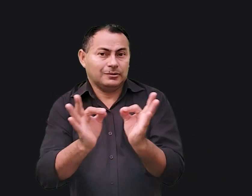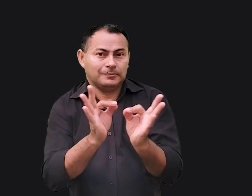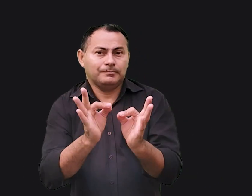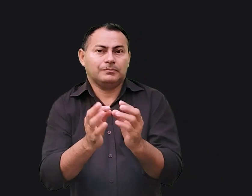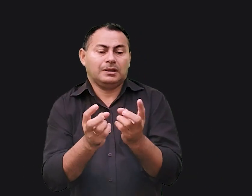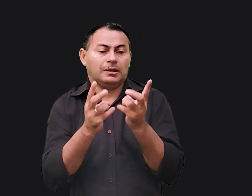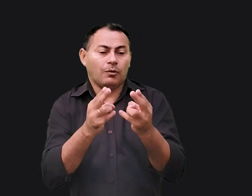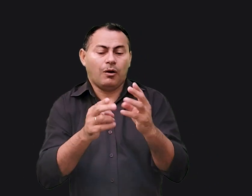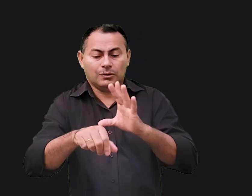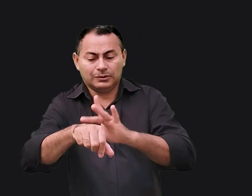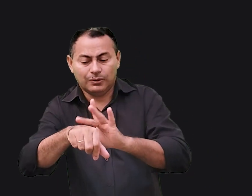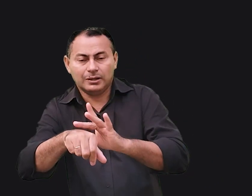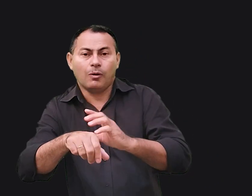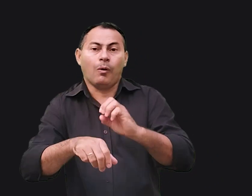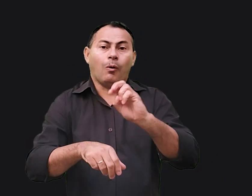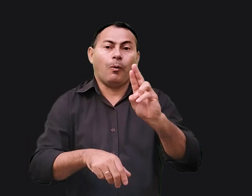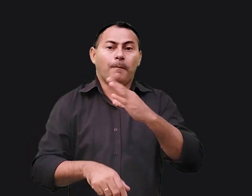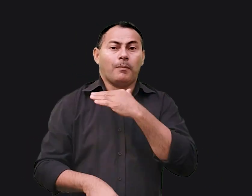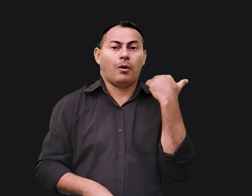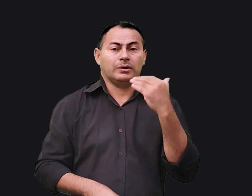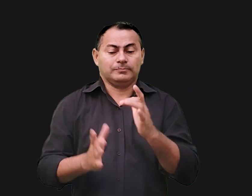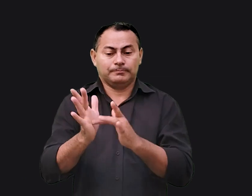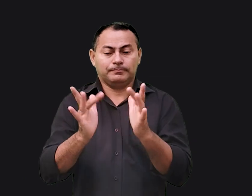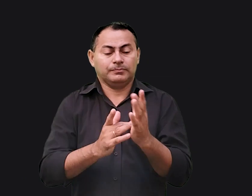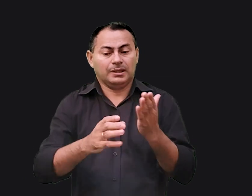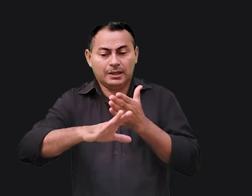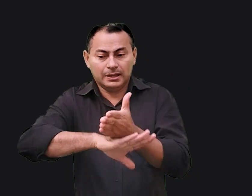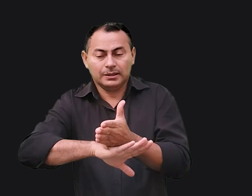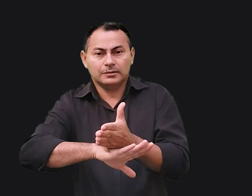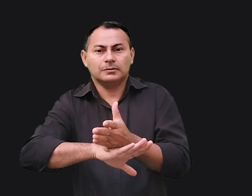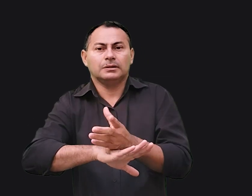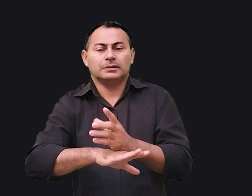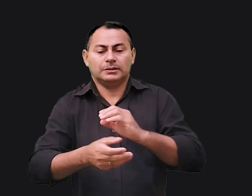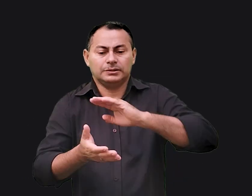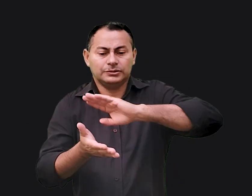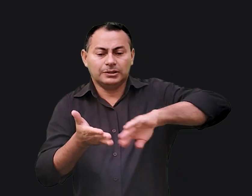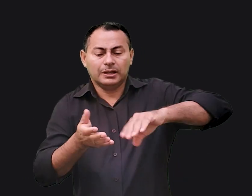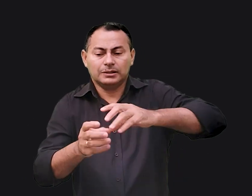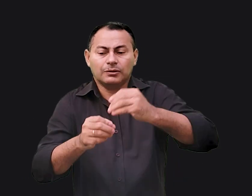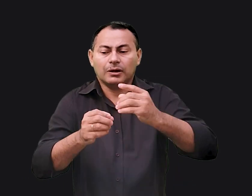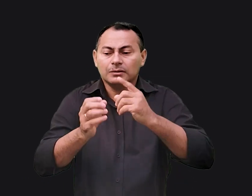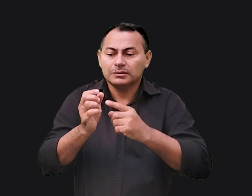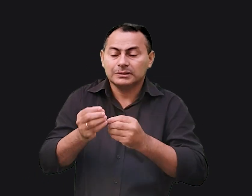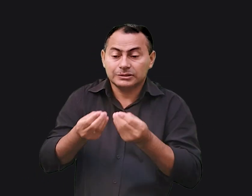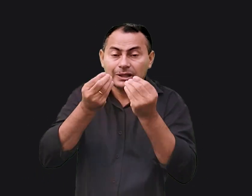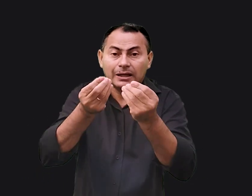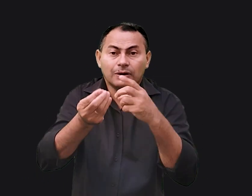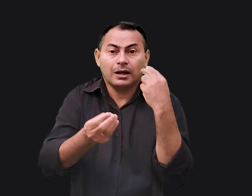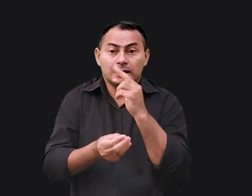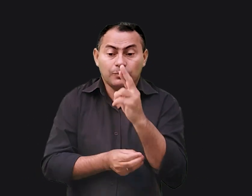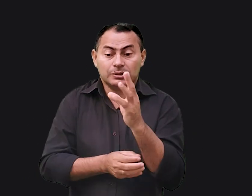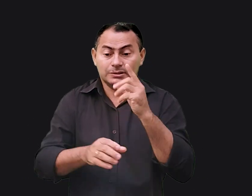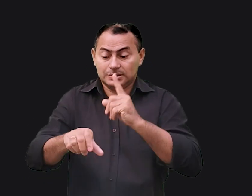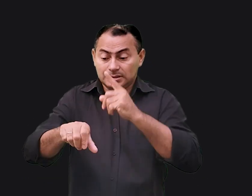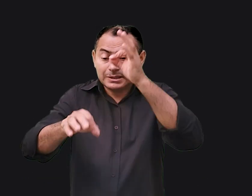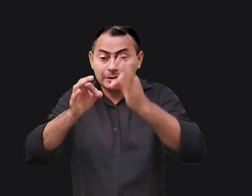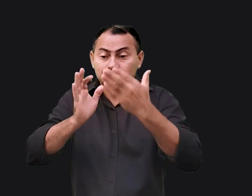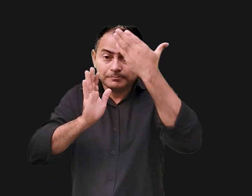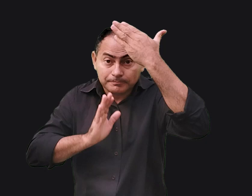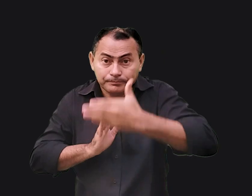insolúvel, como uma doença e a morte, Jesus entra em cena para tirar de nós a resposta certa diante da provação que